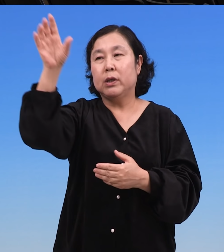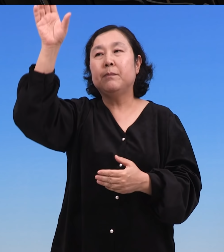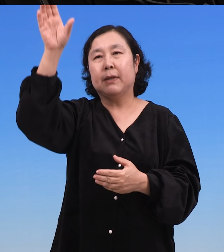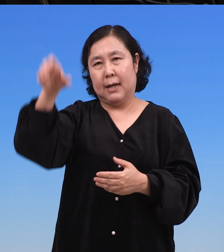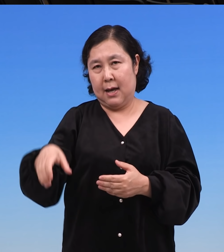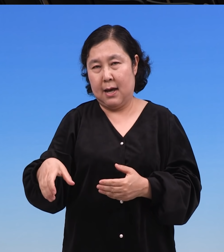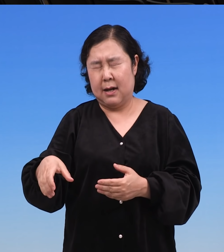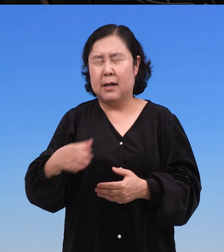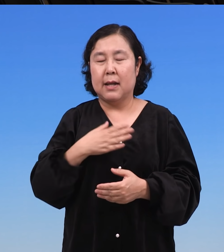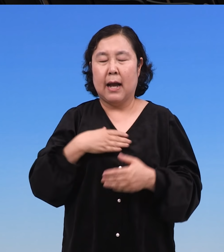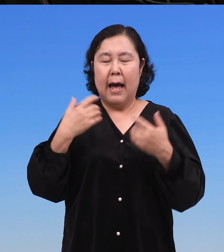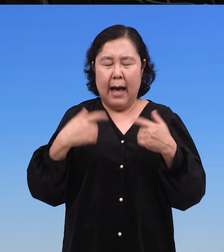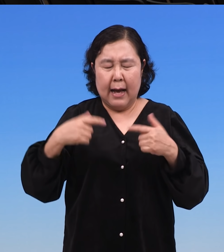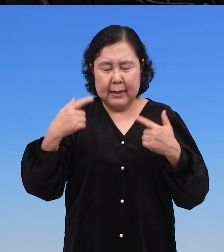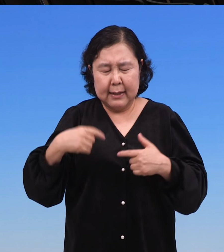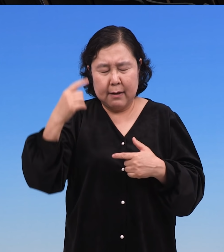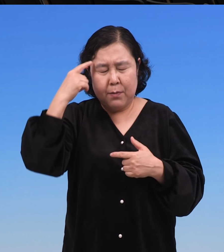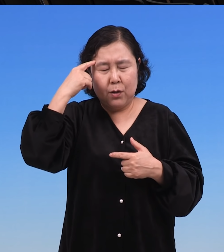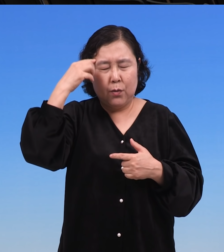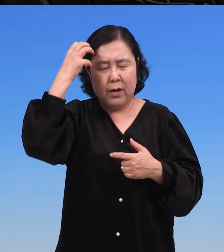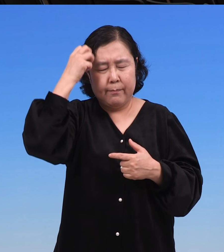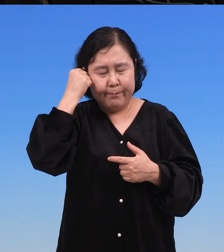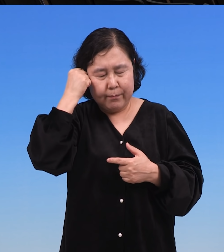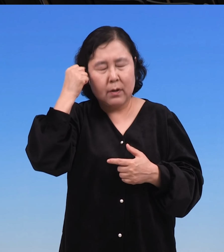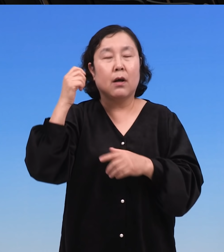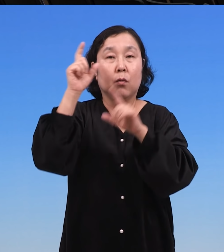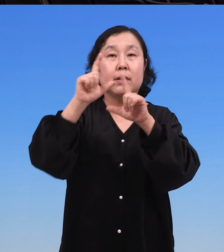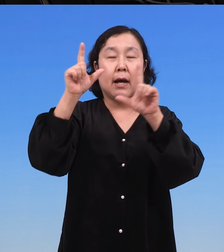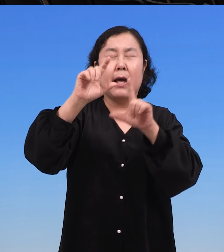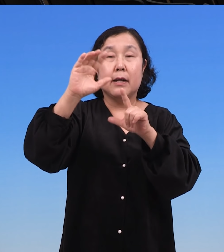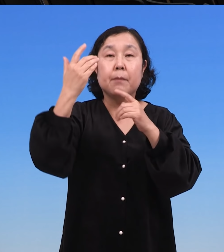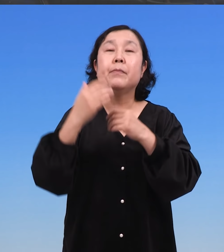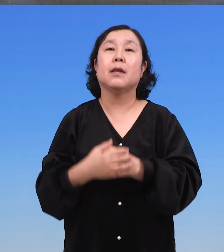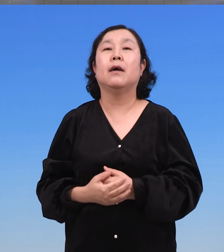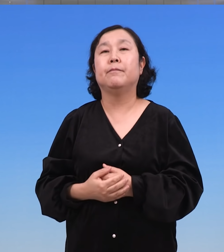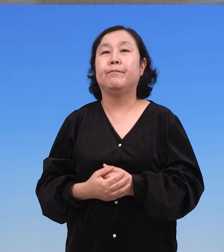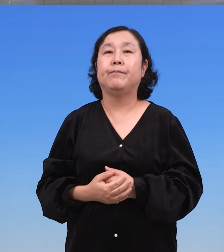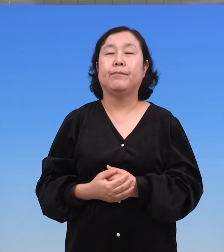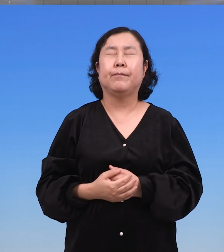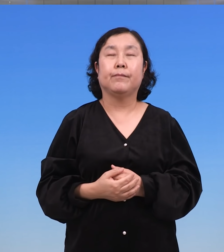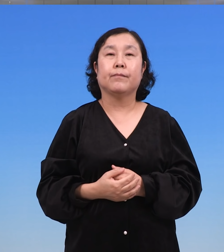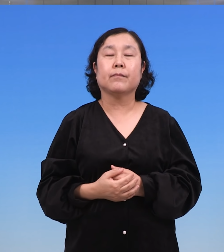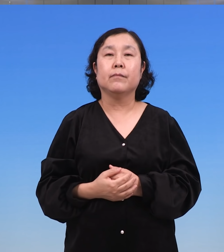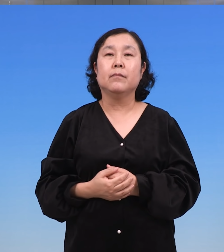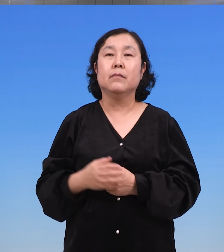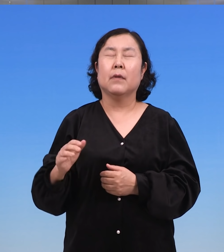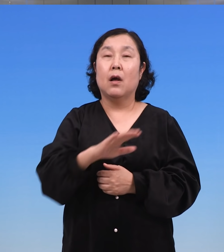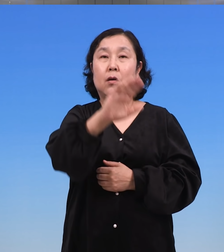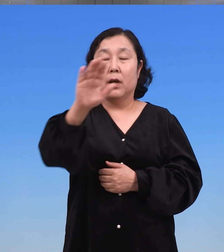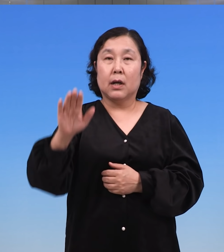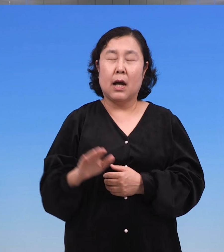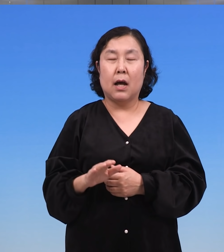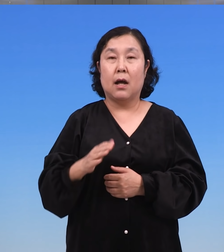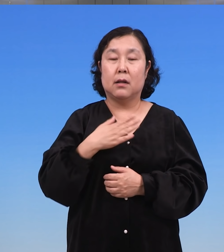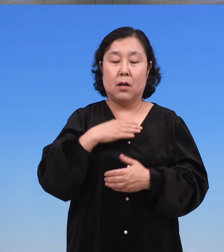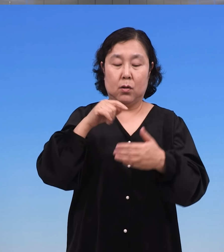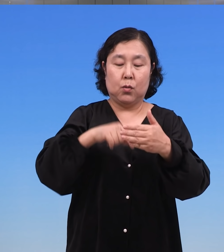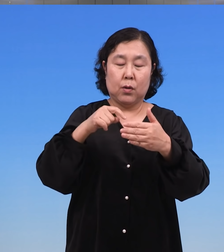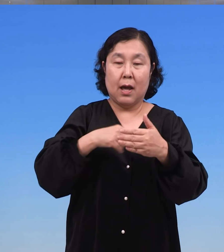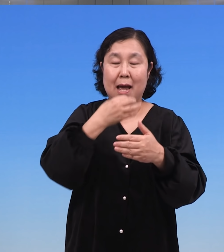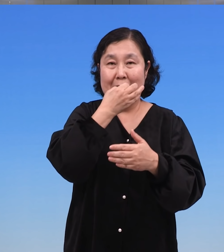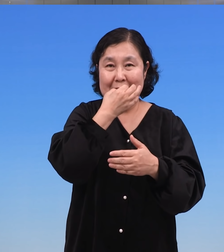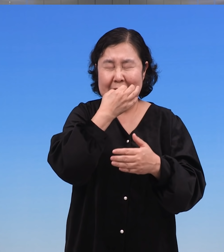우리가 인식하며 살아가자고 하는 거 아닙니까? 그런데 여기서 한 가지요. 이렇게 우리가